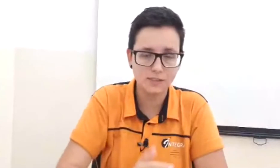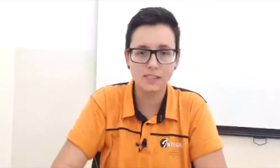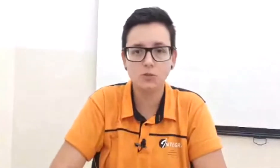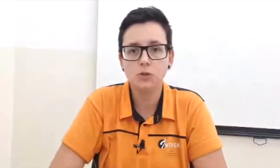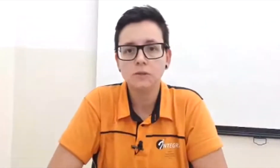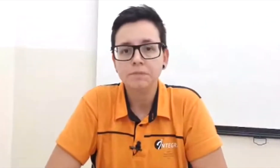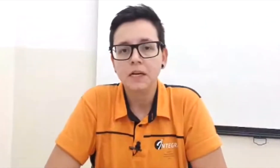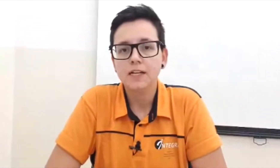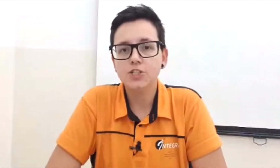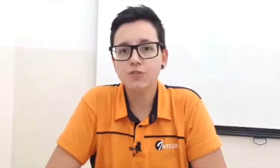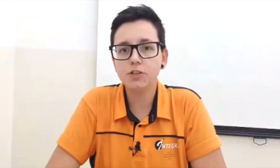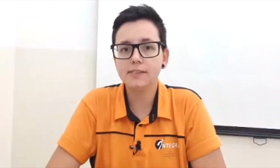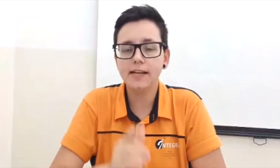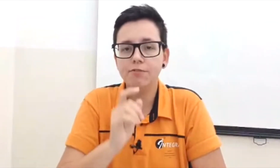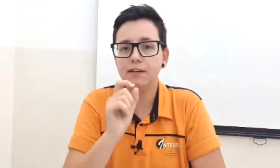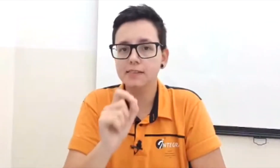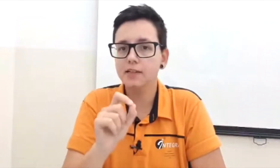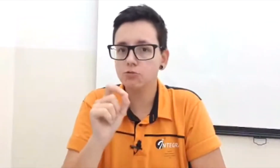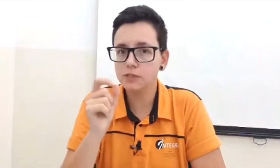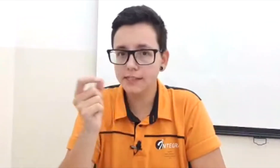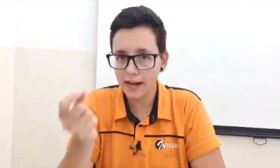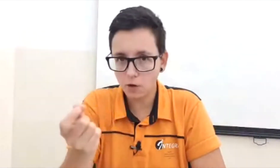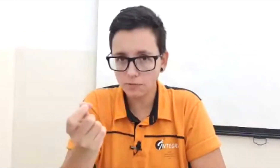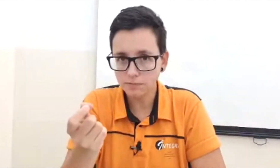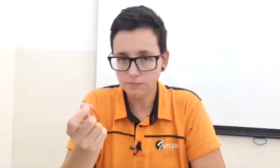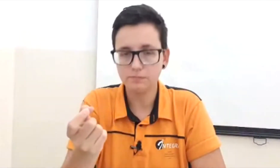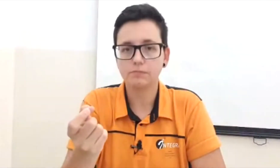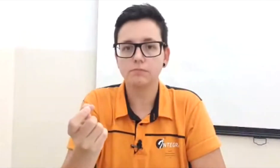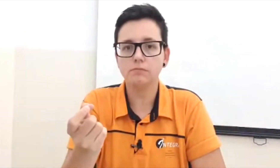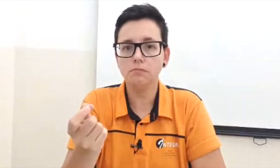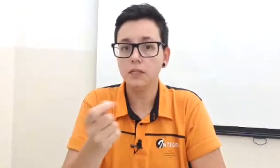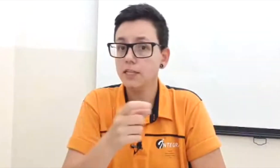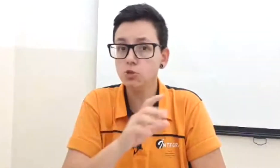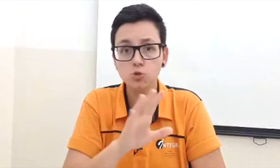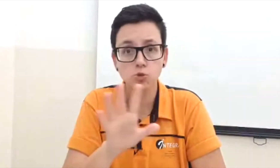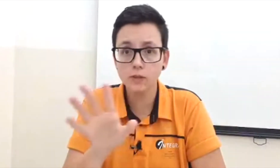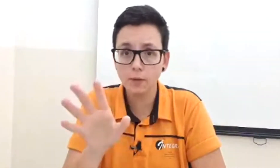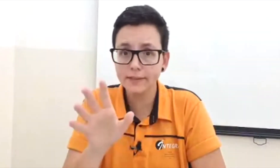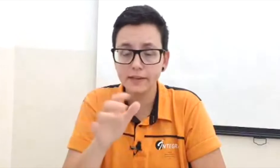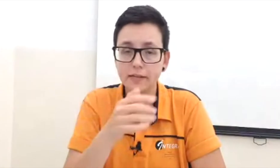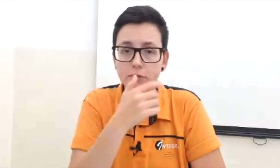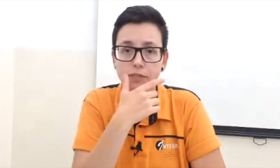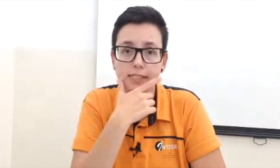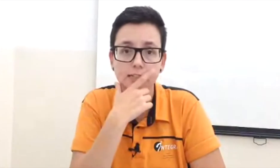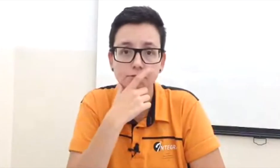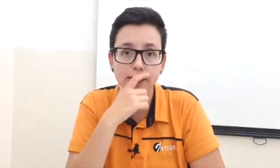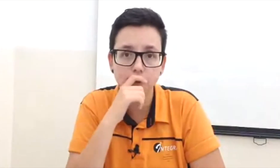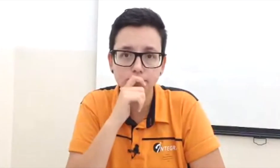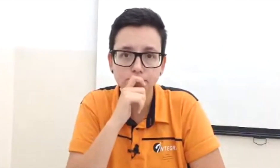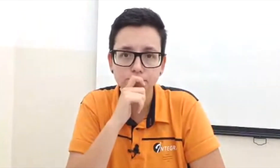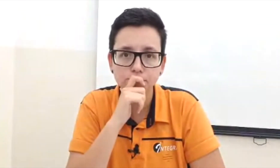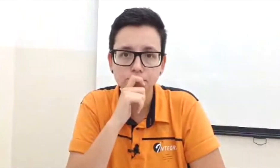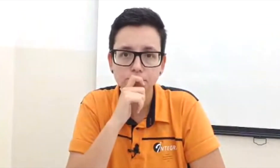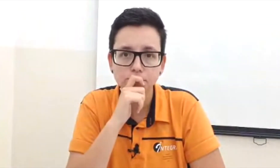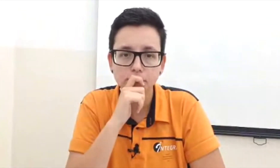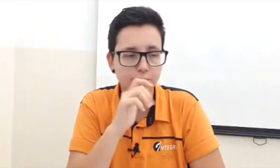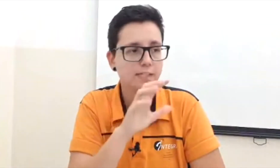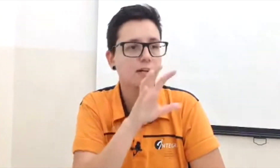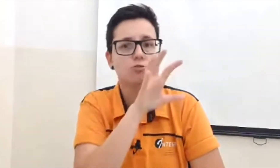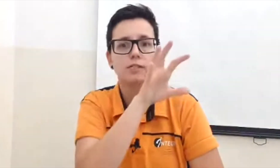acontecido, de você fazer um sinal e o surdo não entender o que significa. Você fez lá o sinal